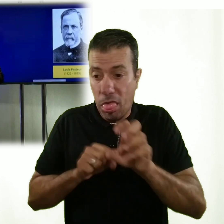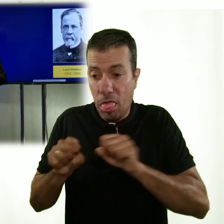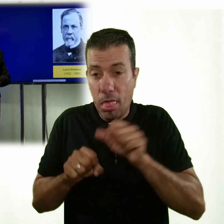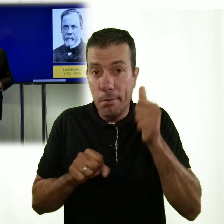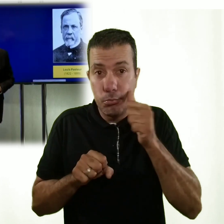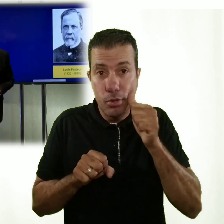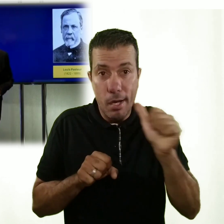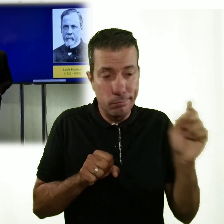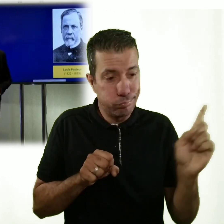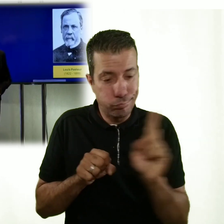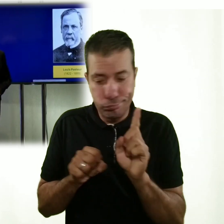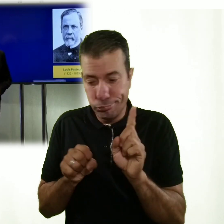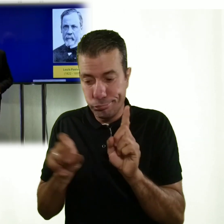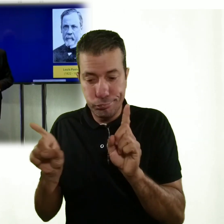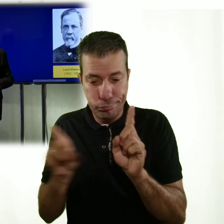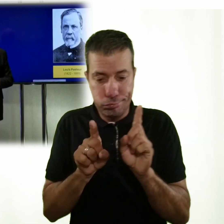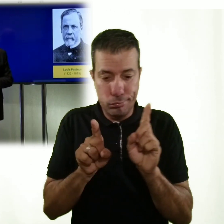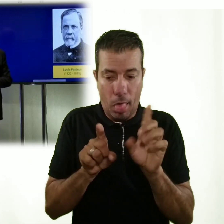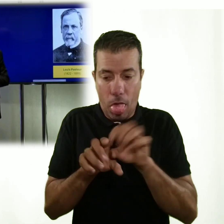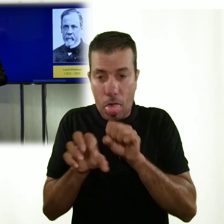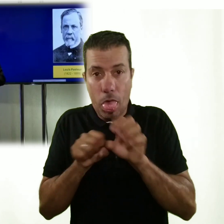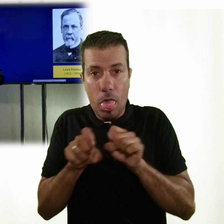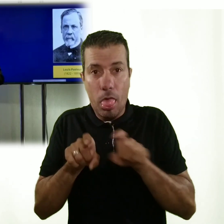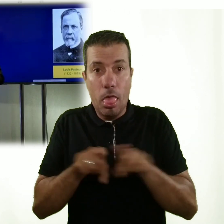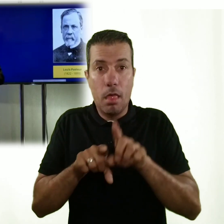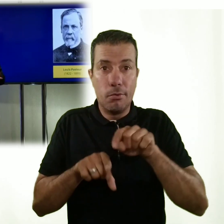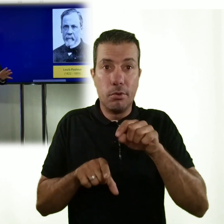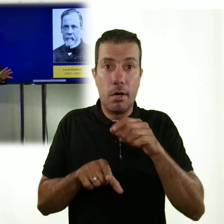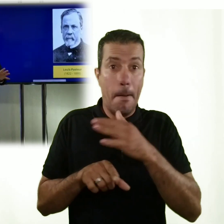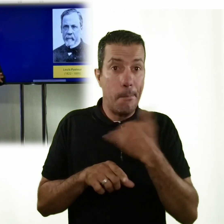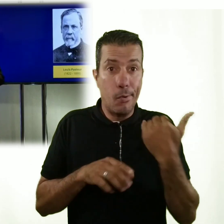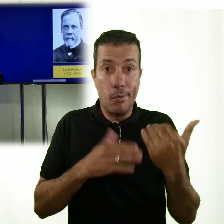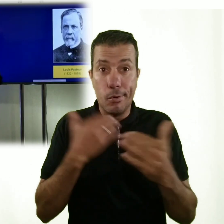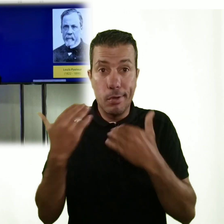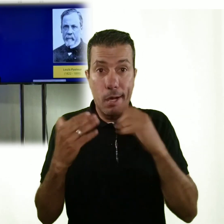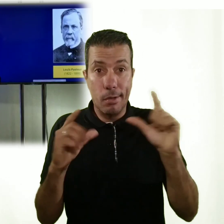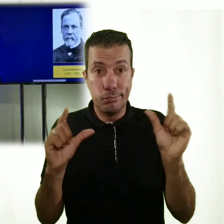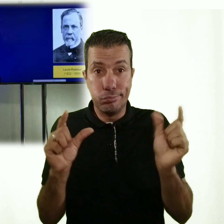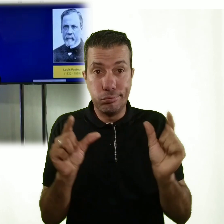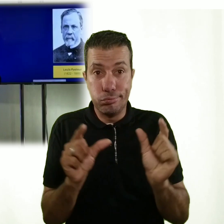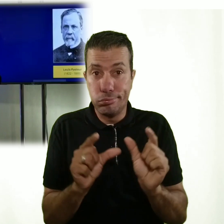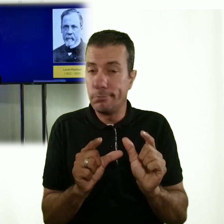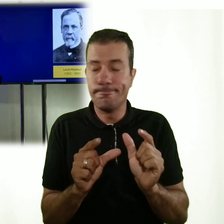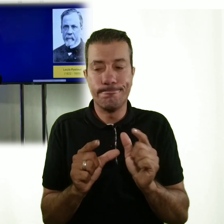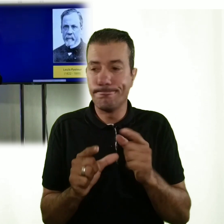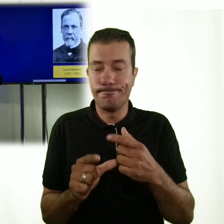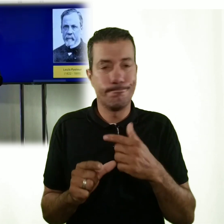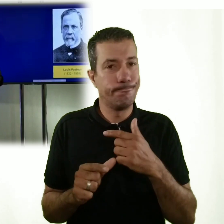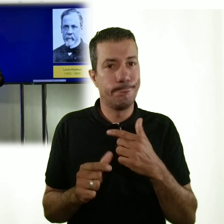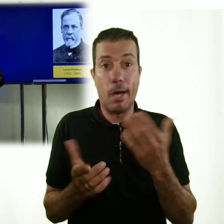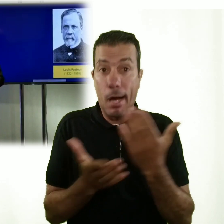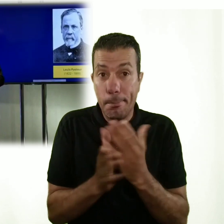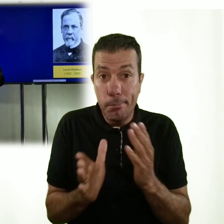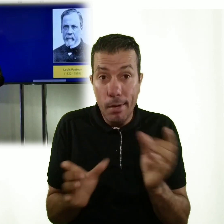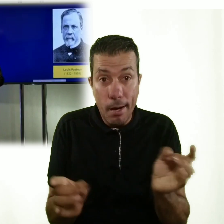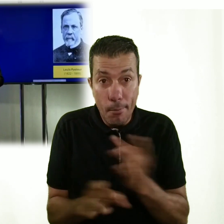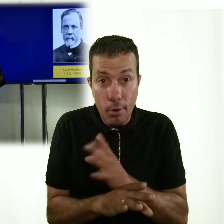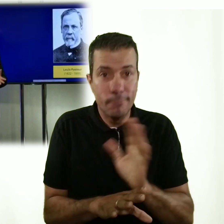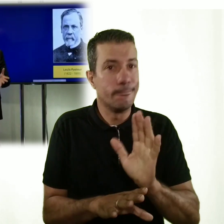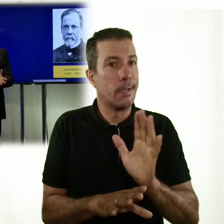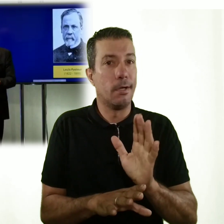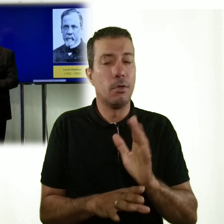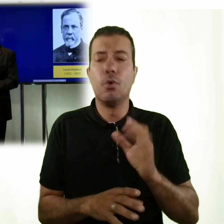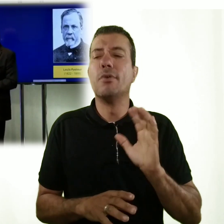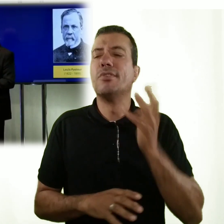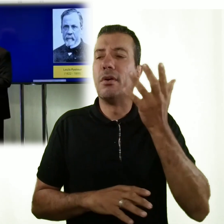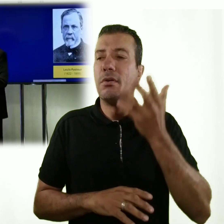a se lavar as mãos naquela clínica, o índice de mortalidade diminuiu, mas não terminou. E ele voltou lá e falou: o que aconteceu?